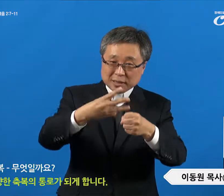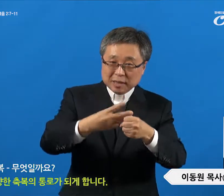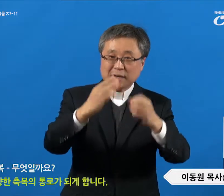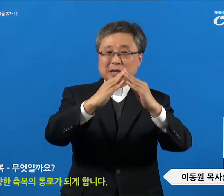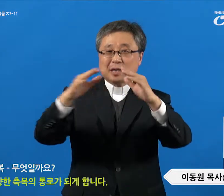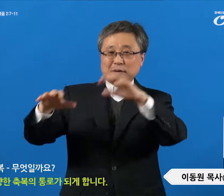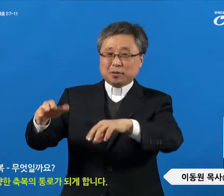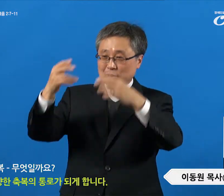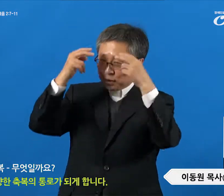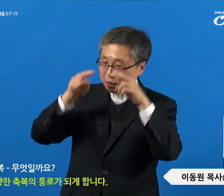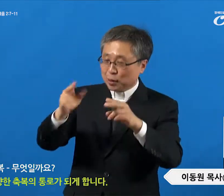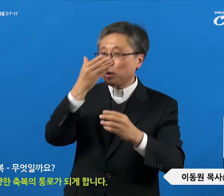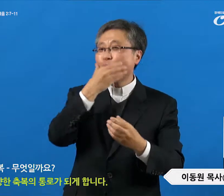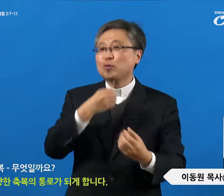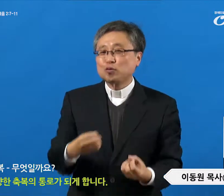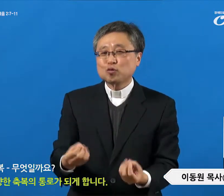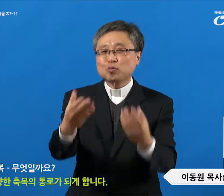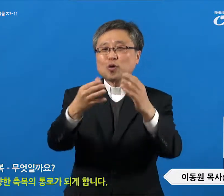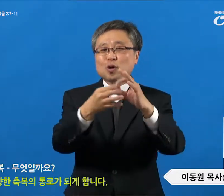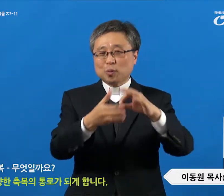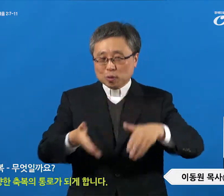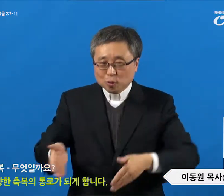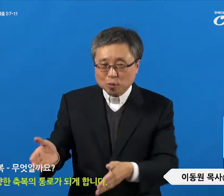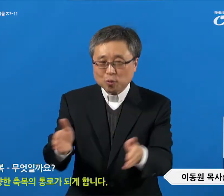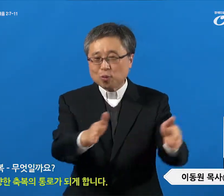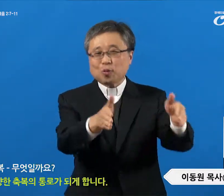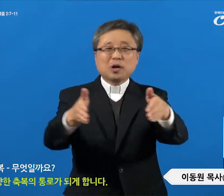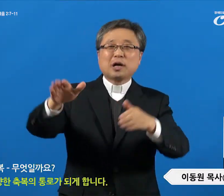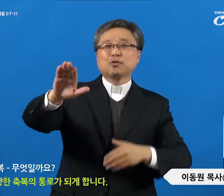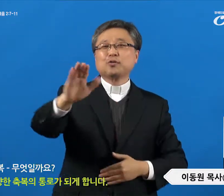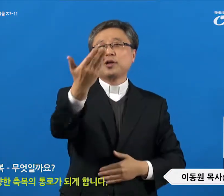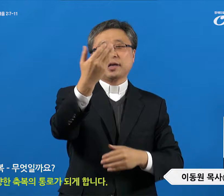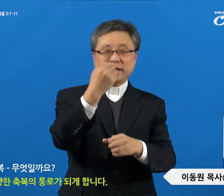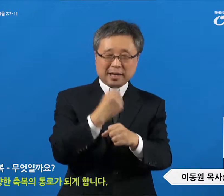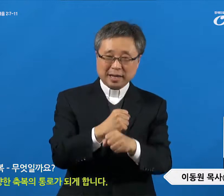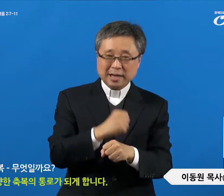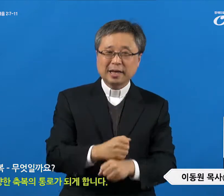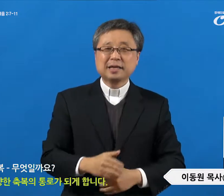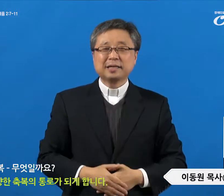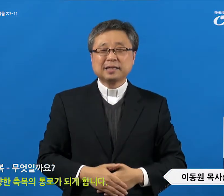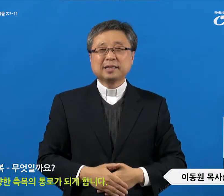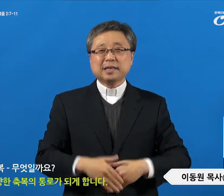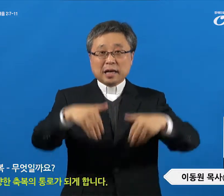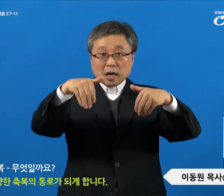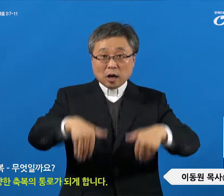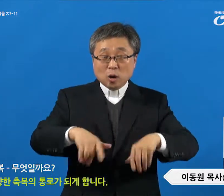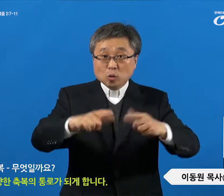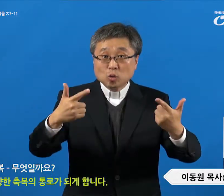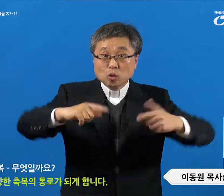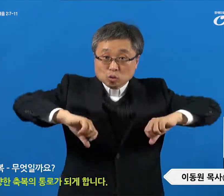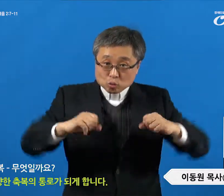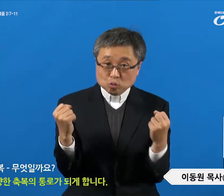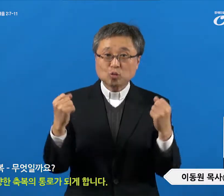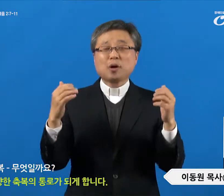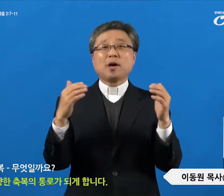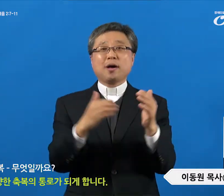향한 축복의 통로가 되게 한다는 것입니다. 이웃들을 향한 축복의 통로가 됩니다. 자, 하인들이 순종했습니다.